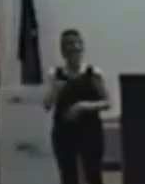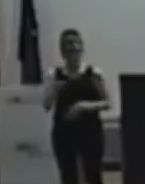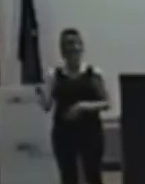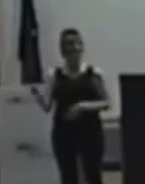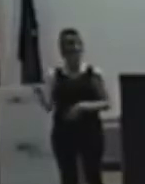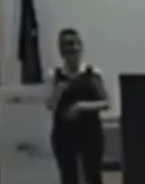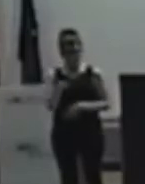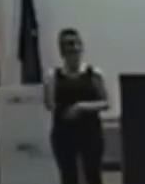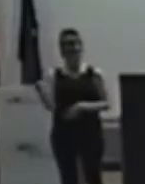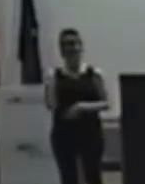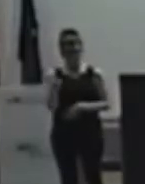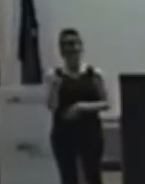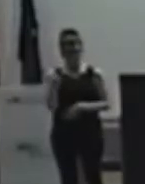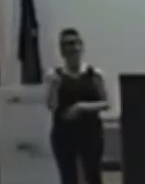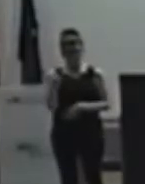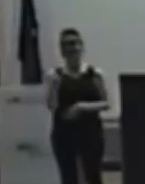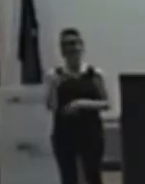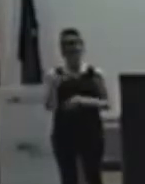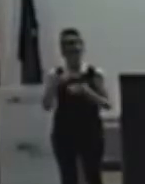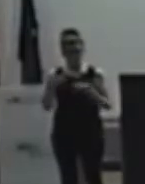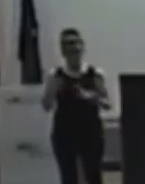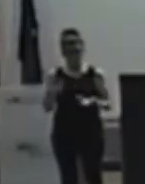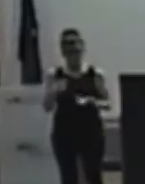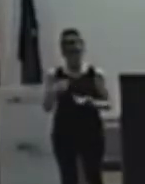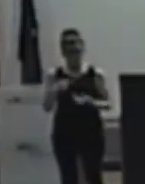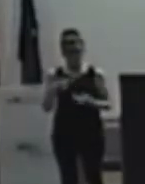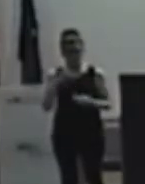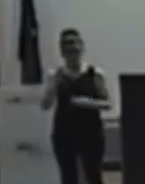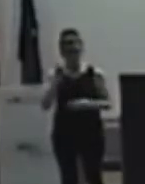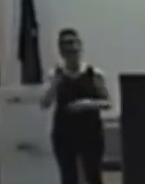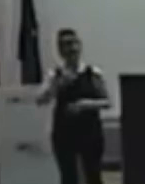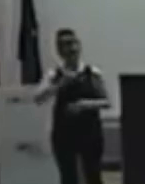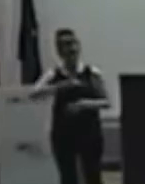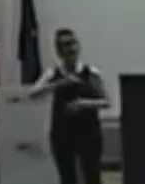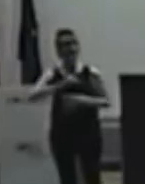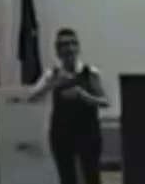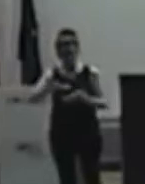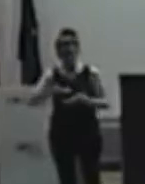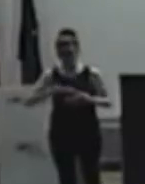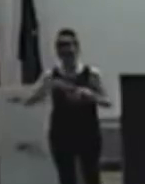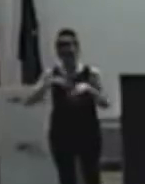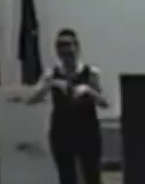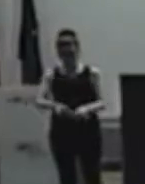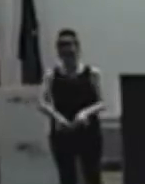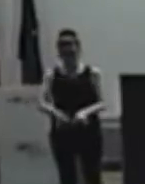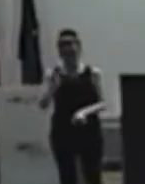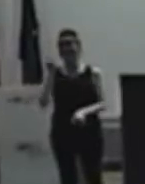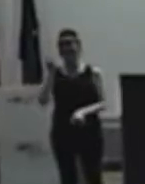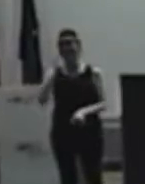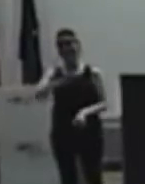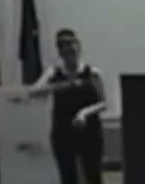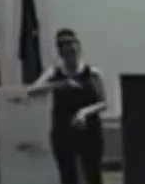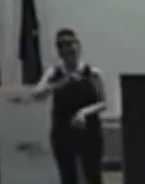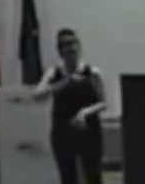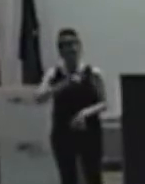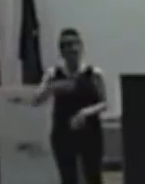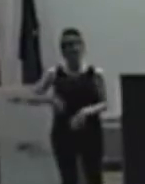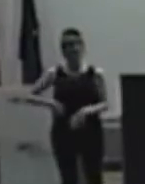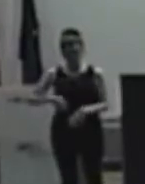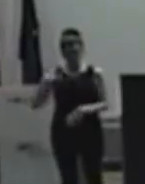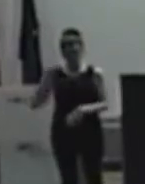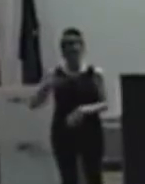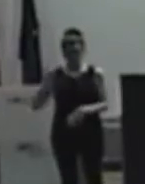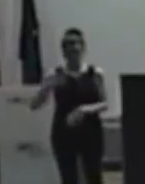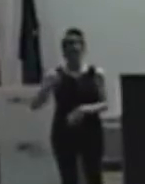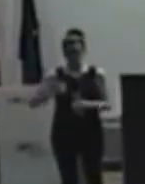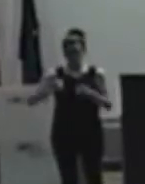en esa, que no percibe que le esté ayudando, sino que lo que percibe es que le están incordiando más,